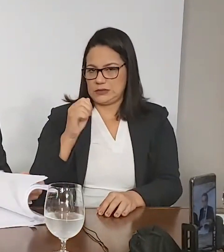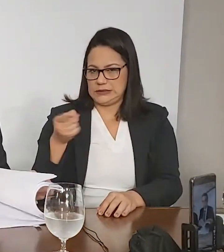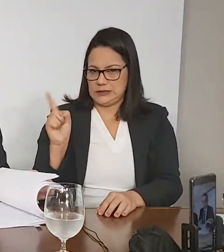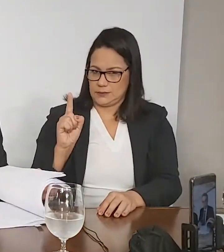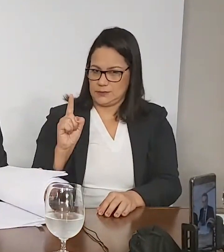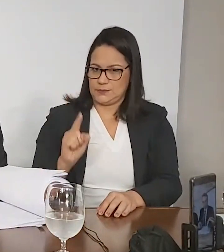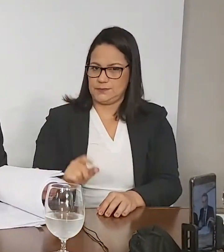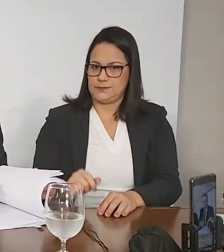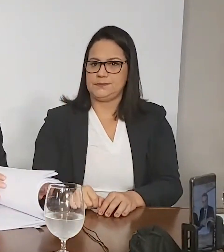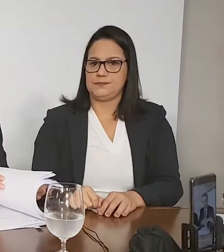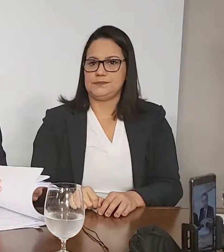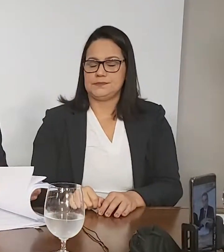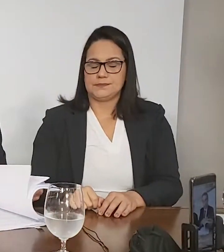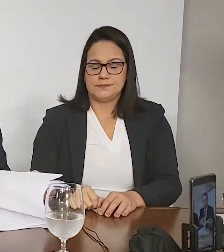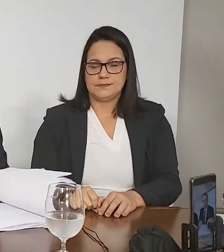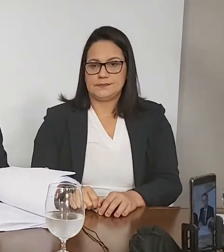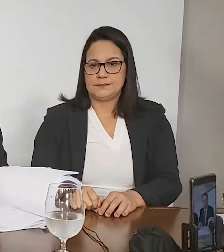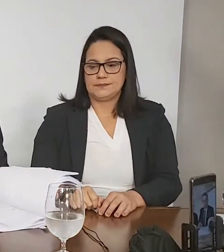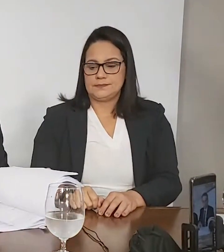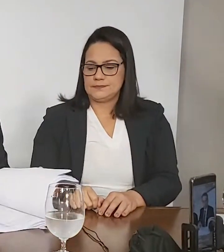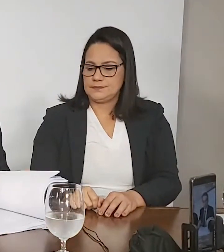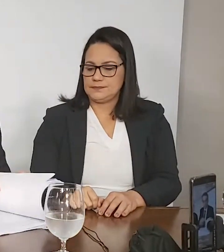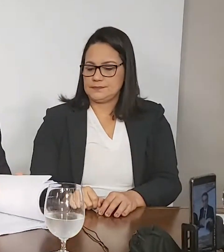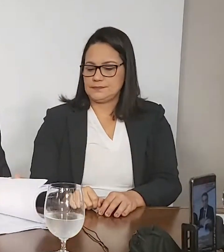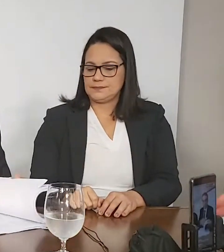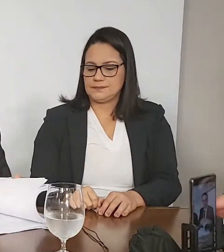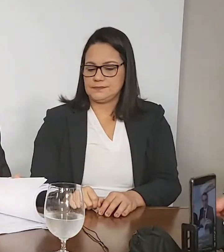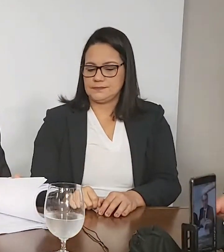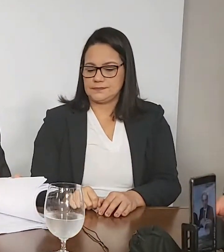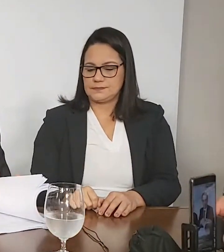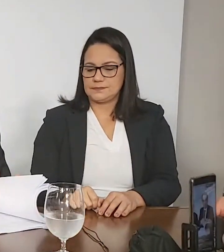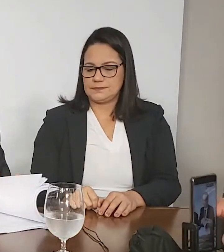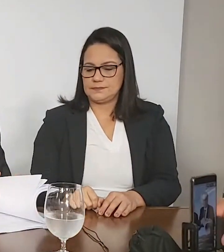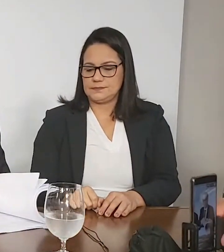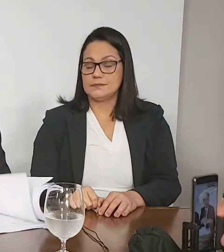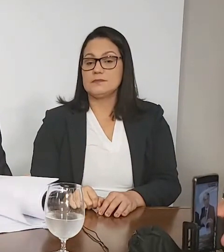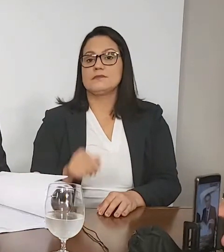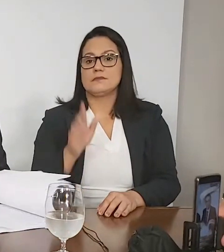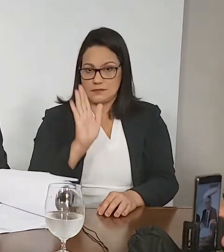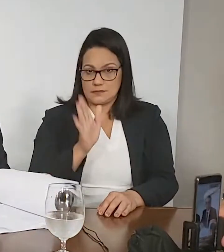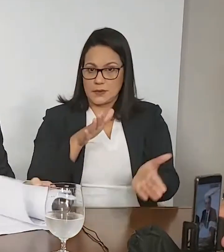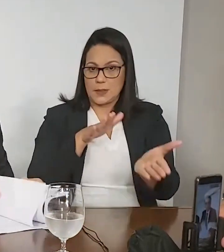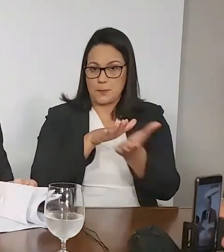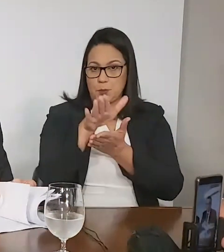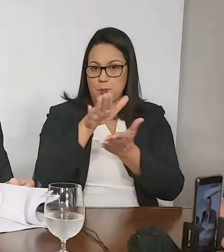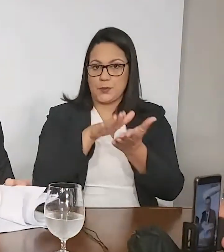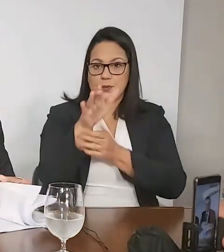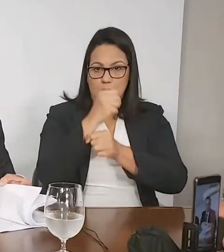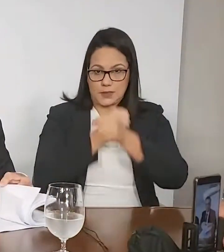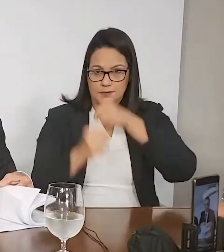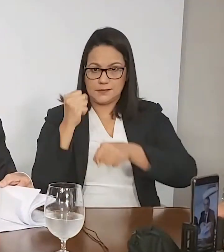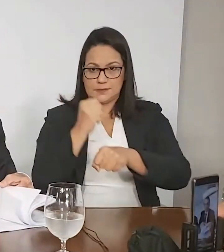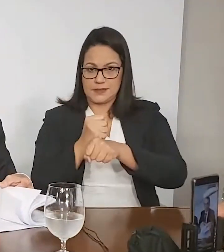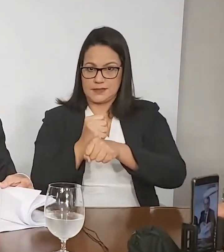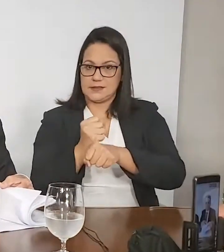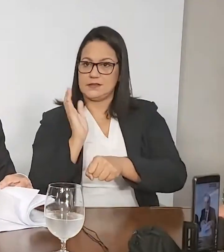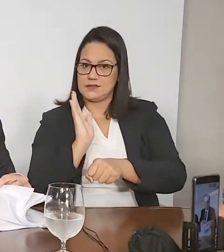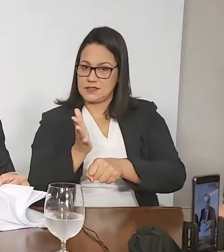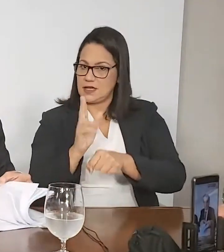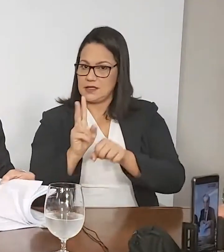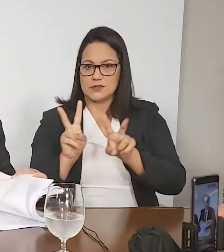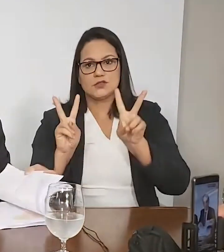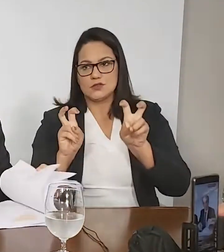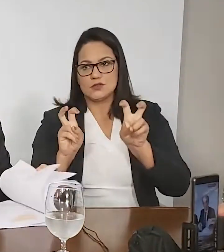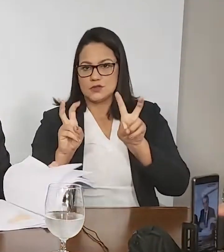Então, é um acórdão que foi publicado no ano passado